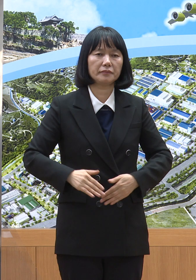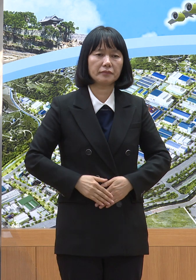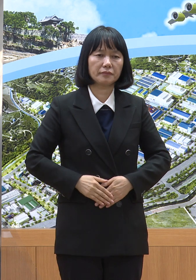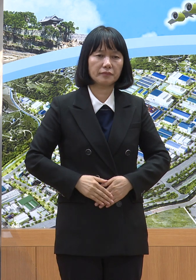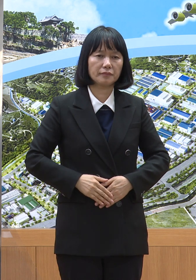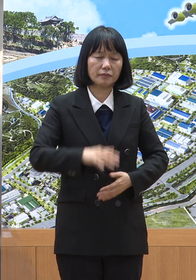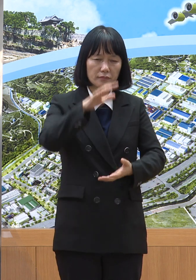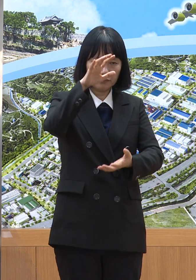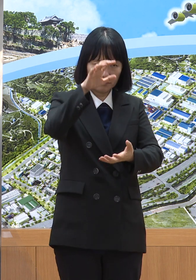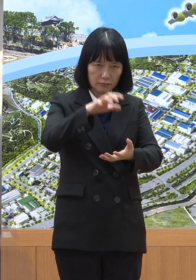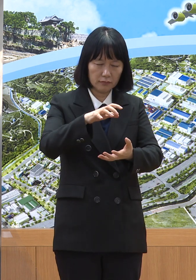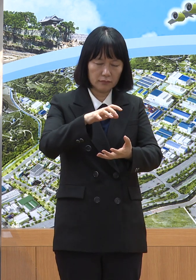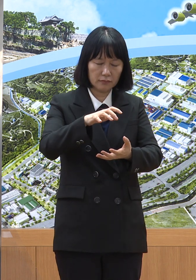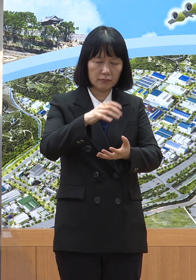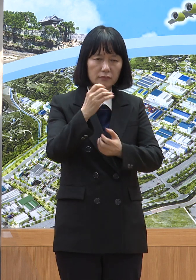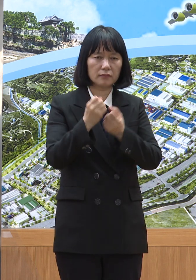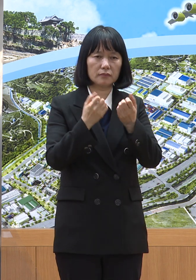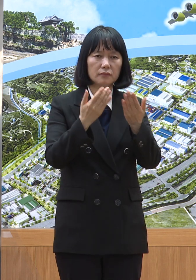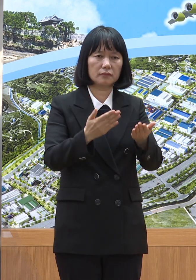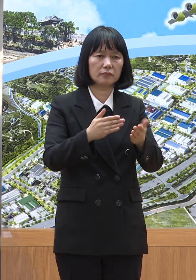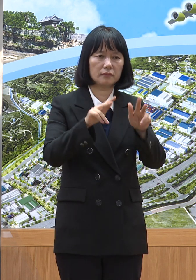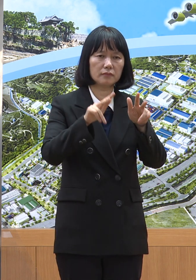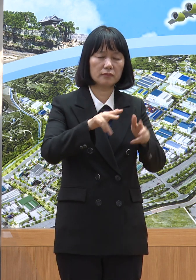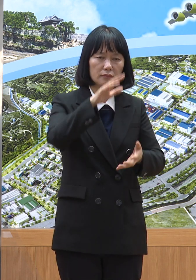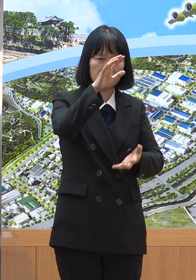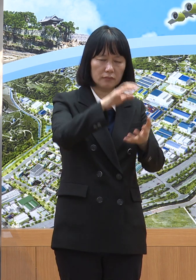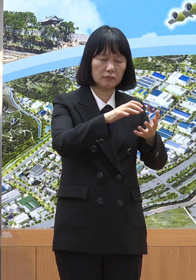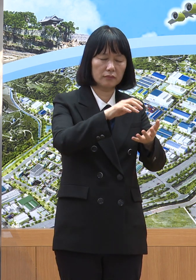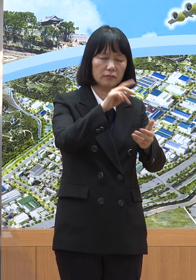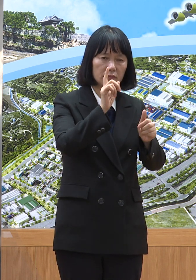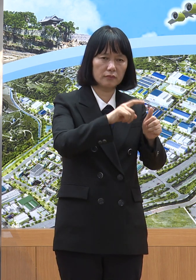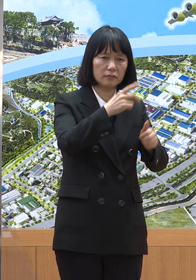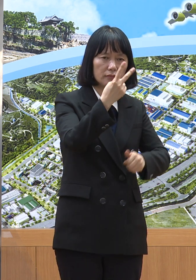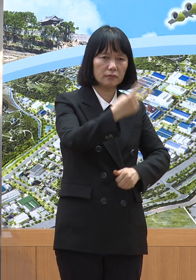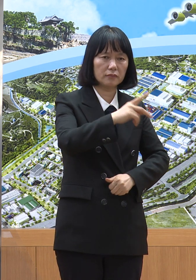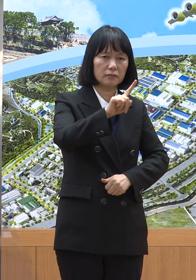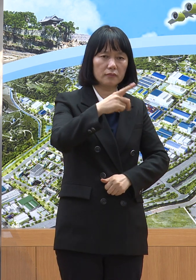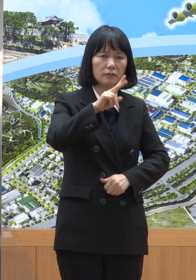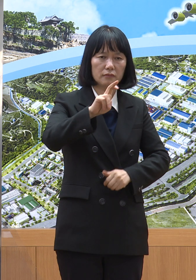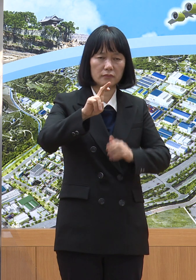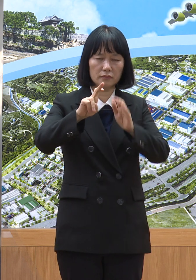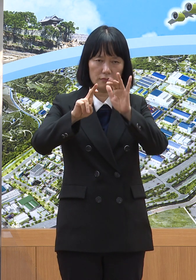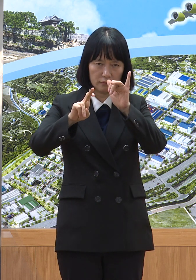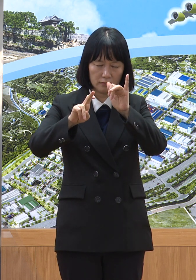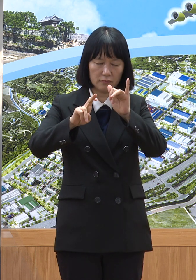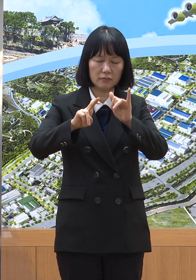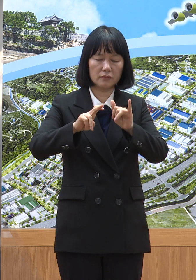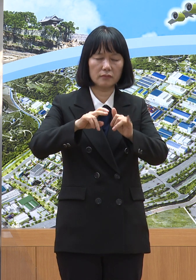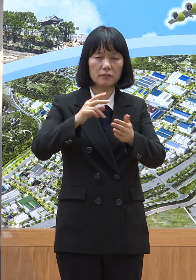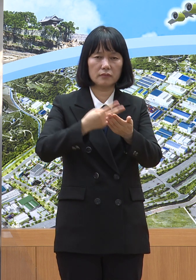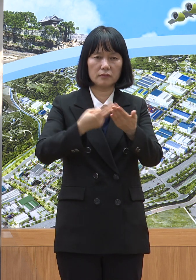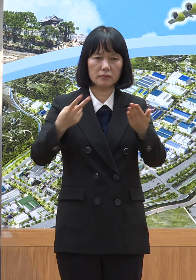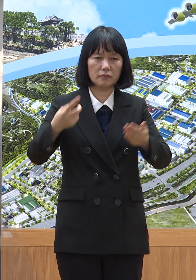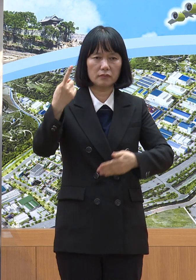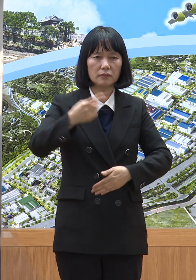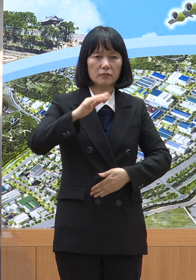다음은 총괄 상황입니다. 현재까지 누적 확진자는 2112명이고